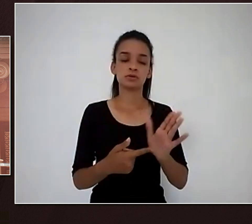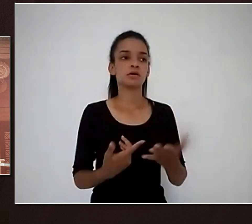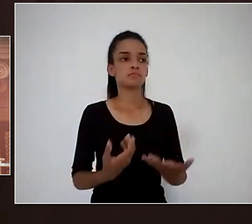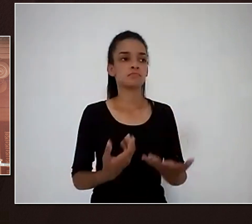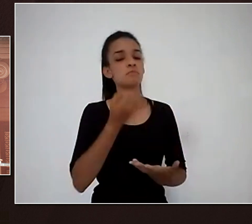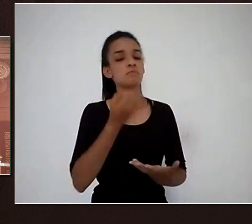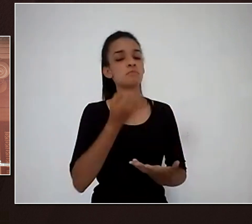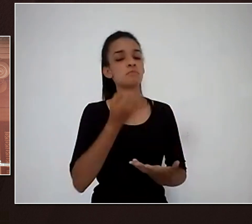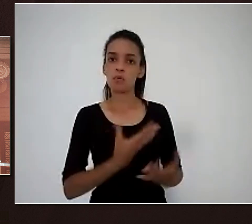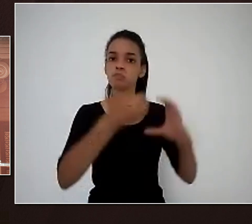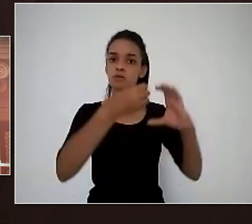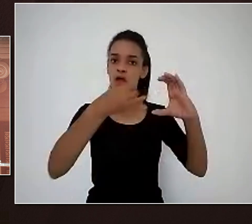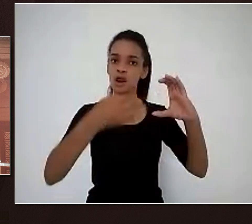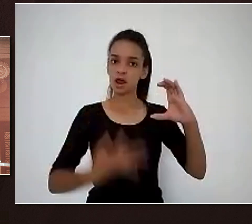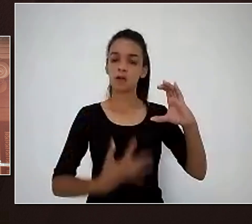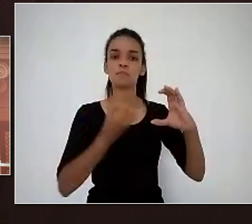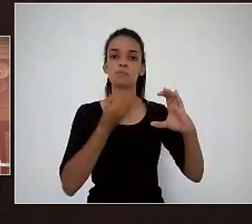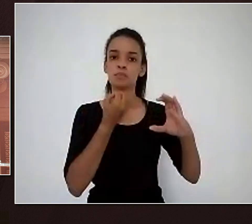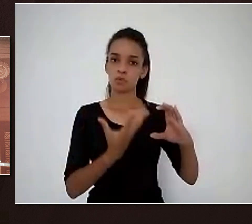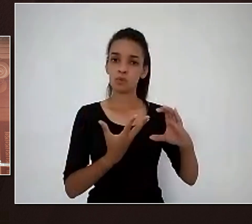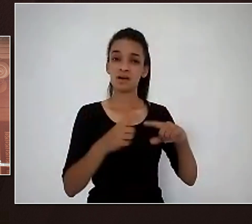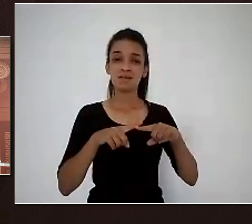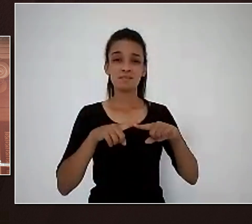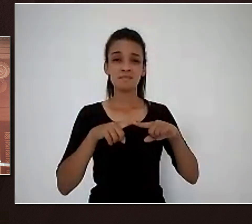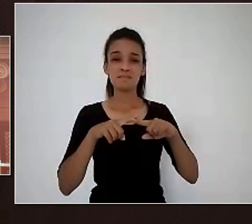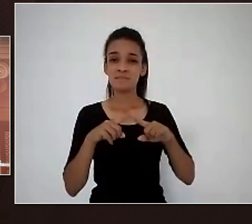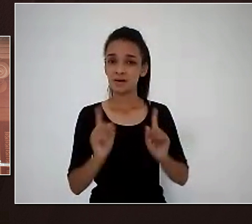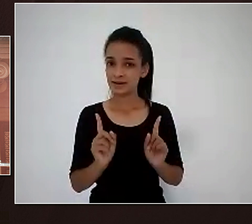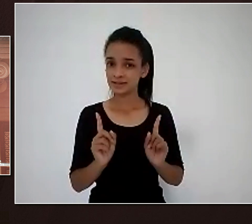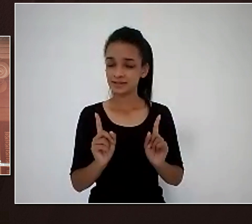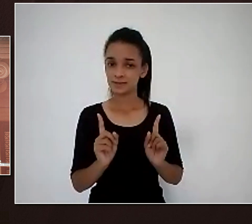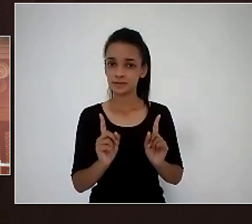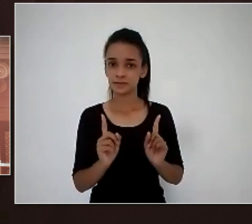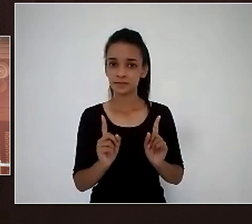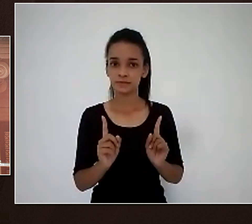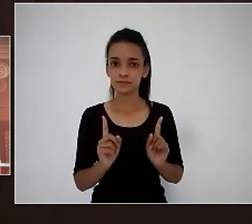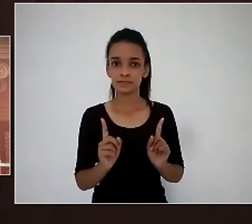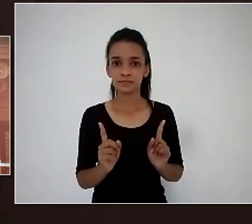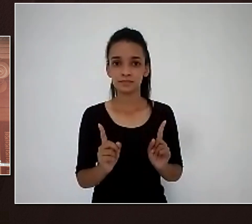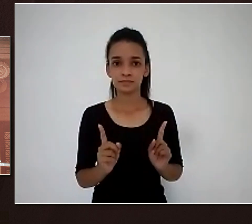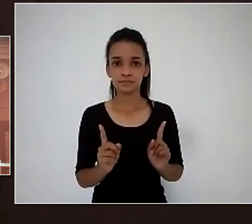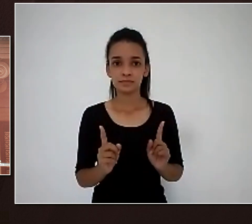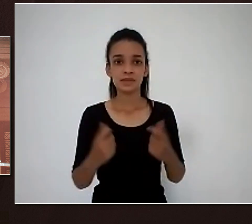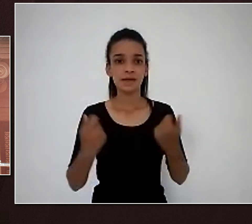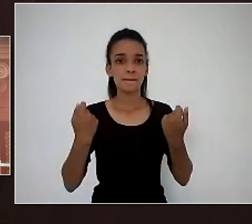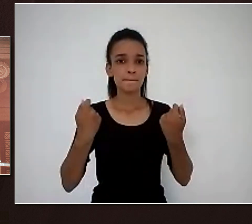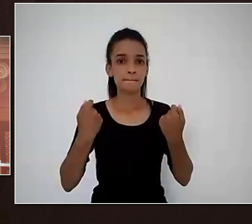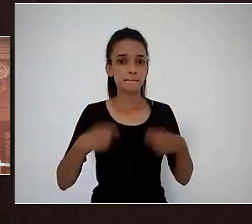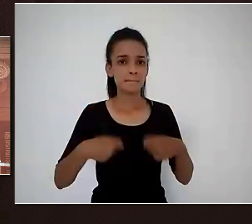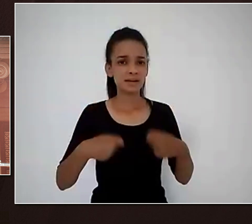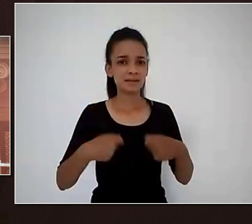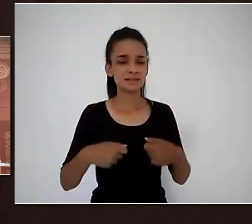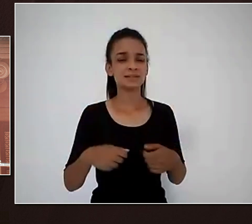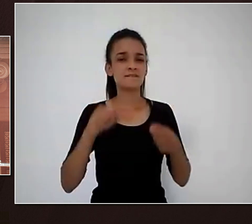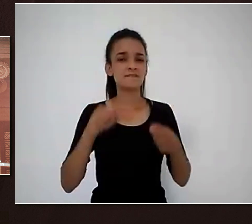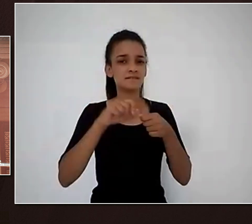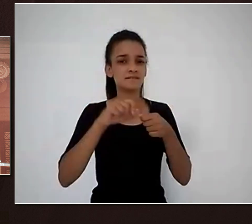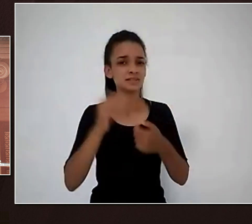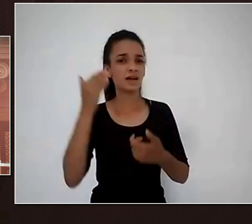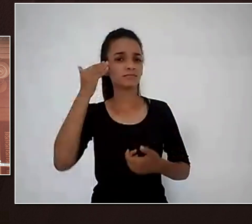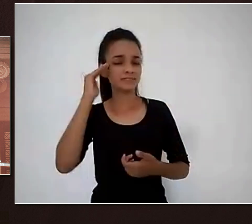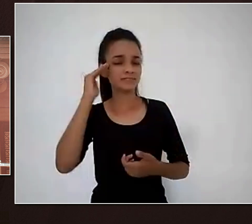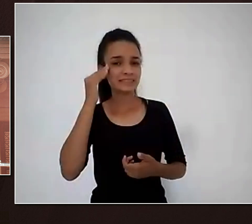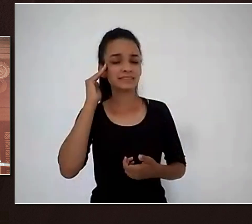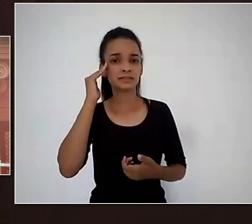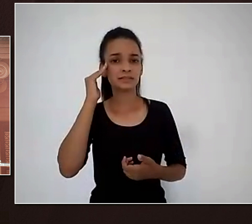Porém, precisam fazer com entendimento espiritual, tá? Então vamos